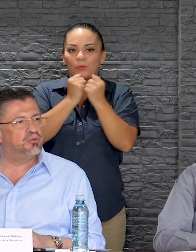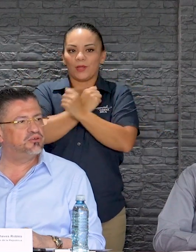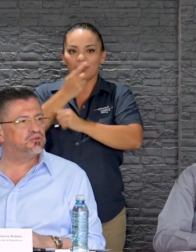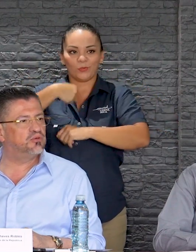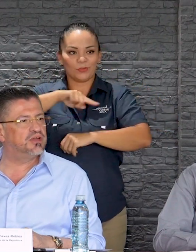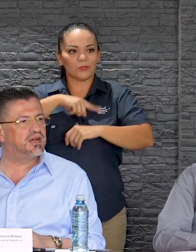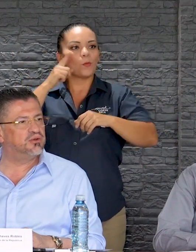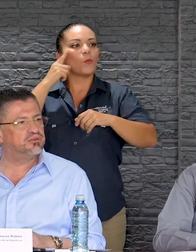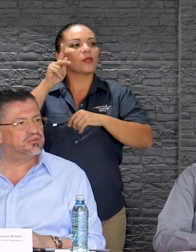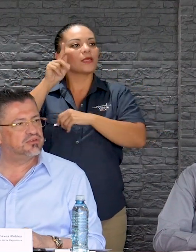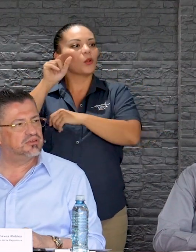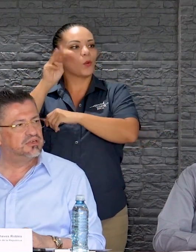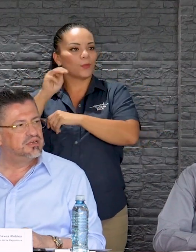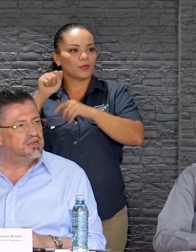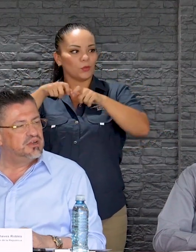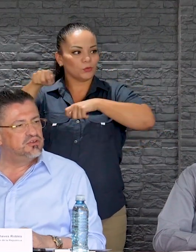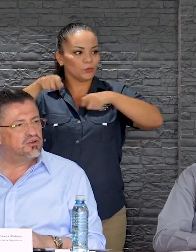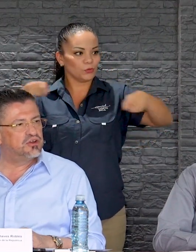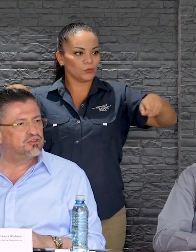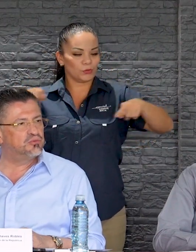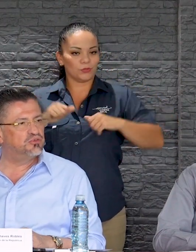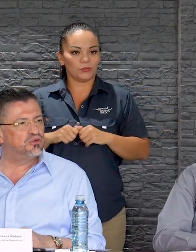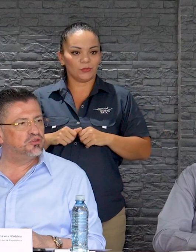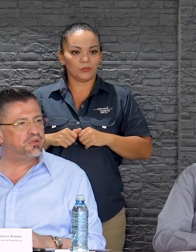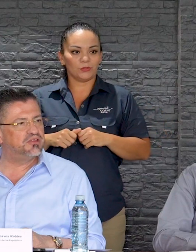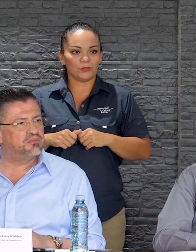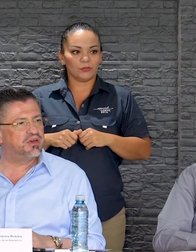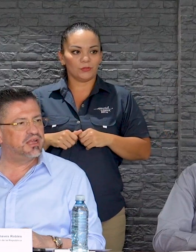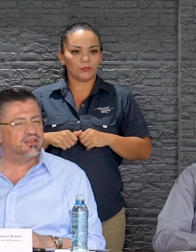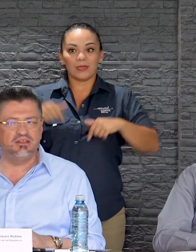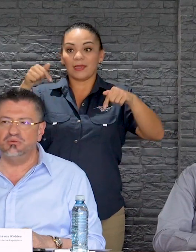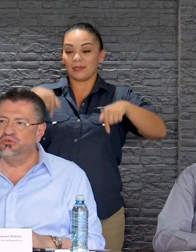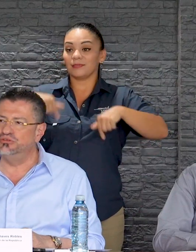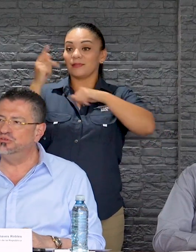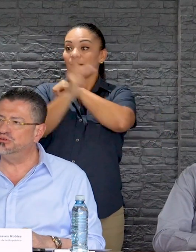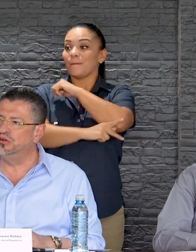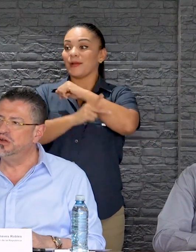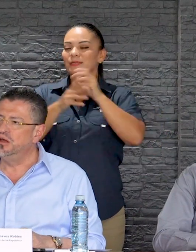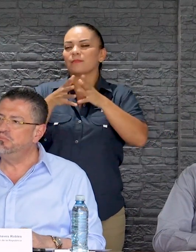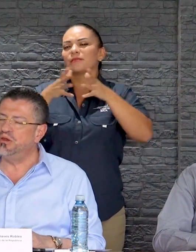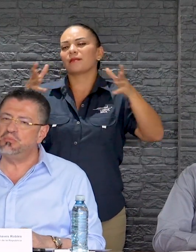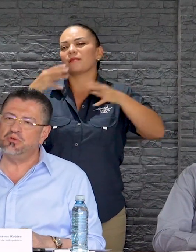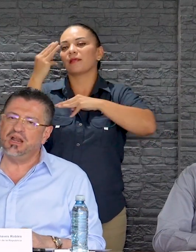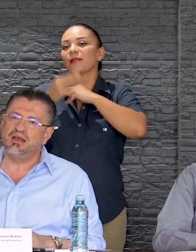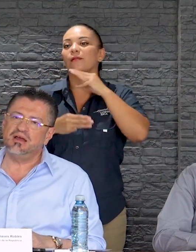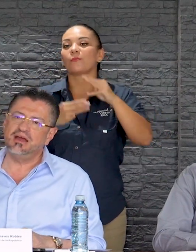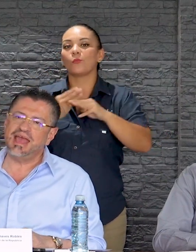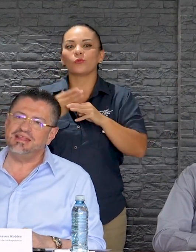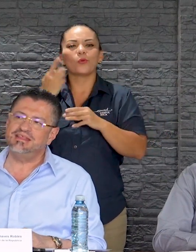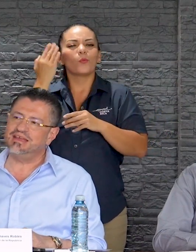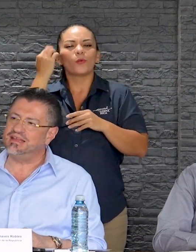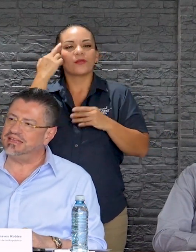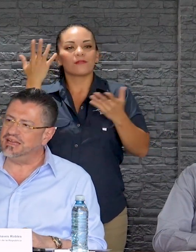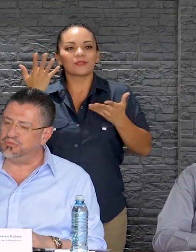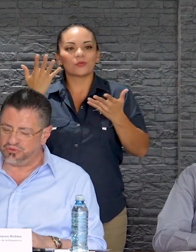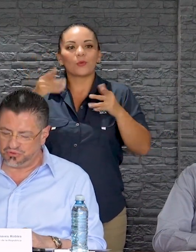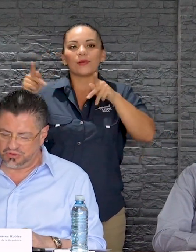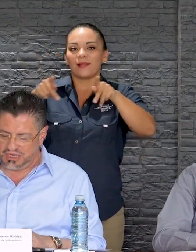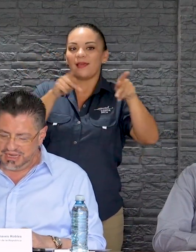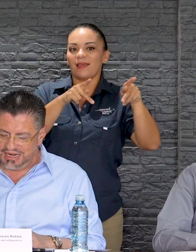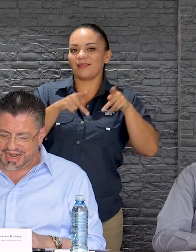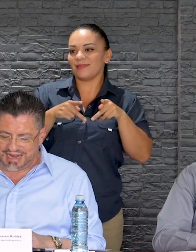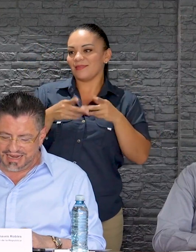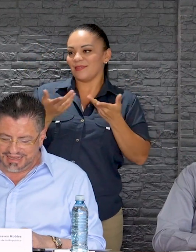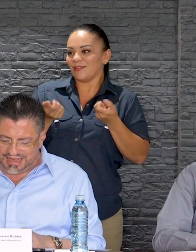sus kilómetros cuadrados. Yo creo que somos uno de los países más grandes del mundo, pero por la gente que